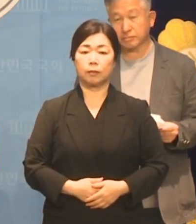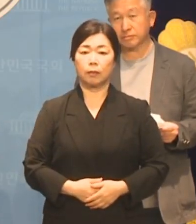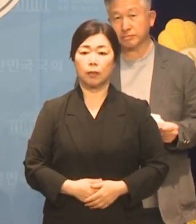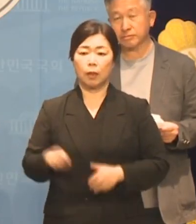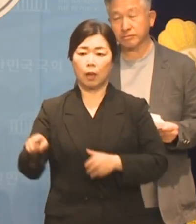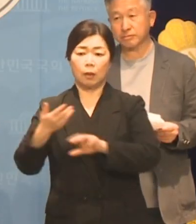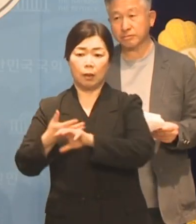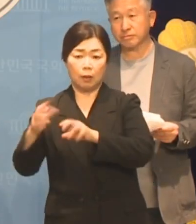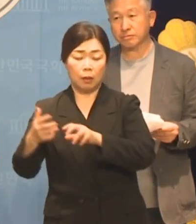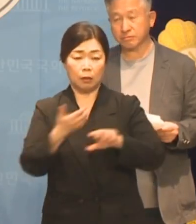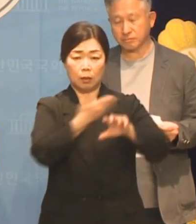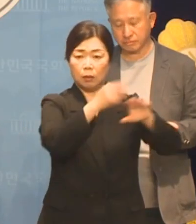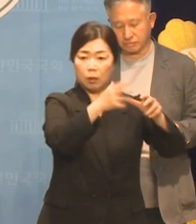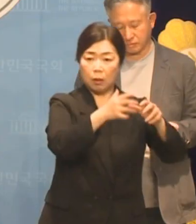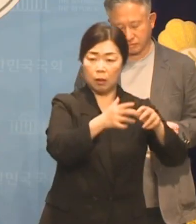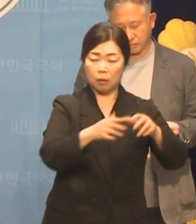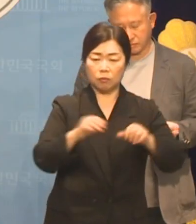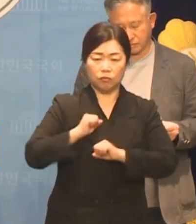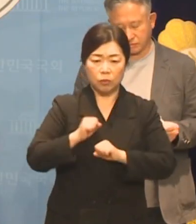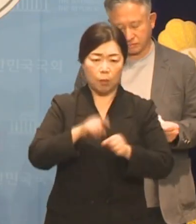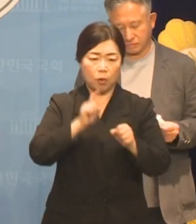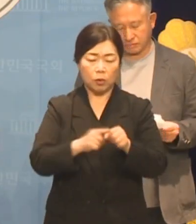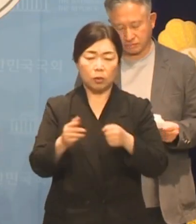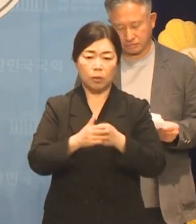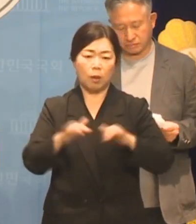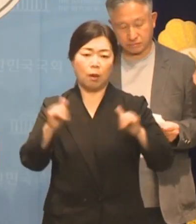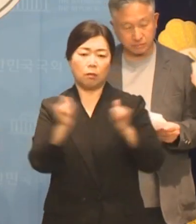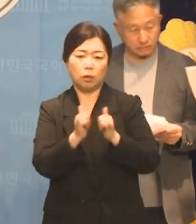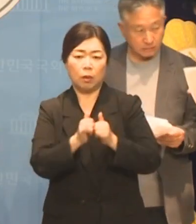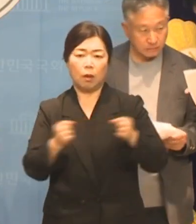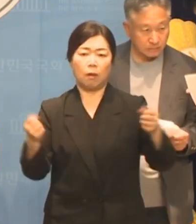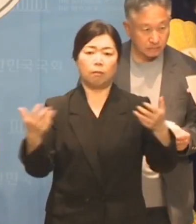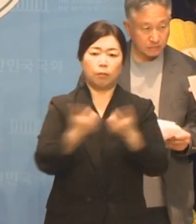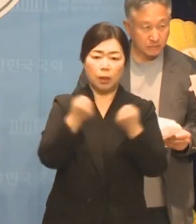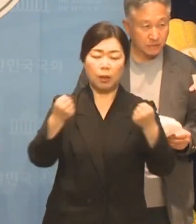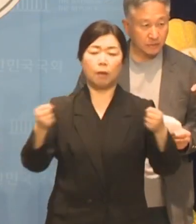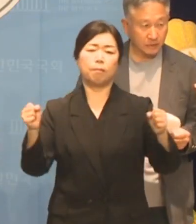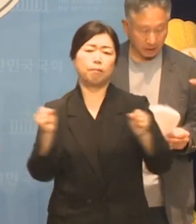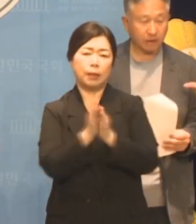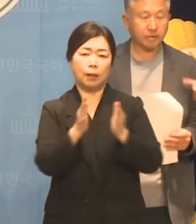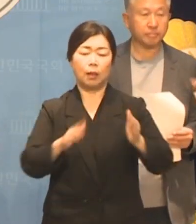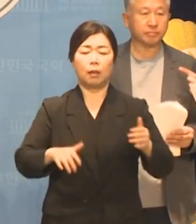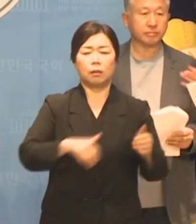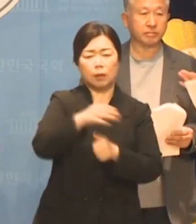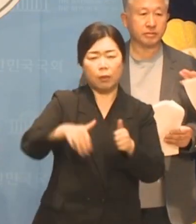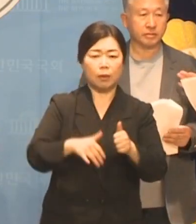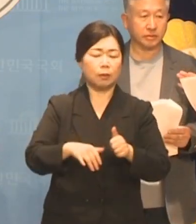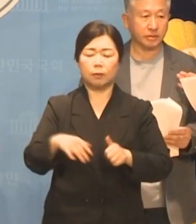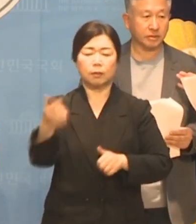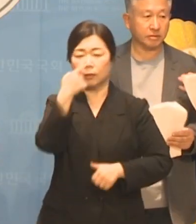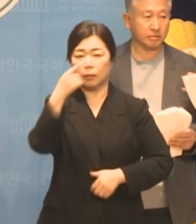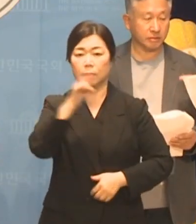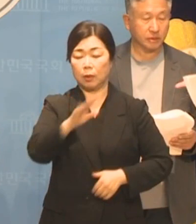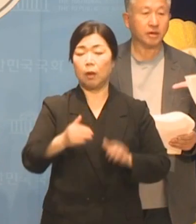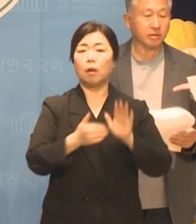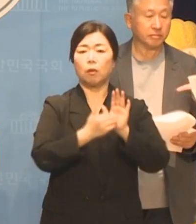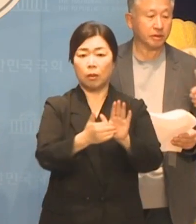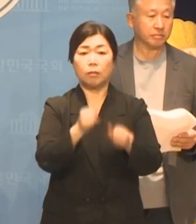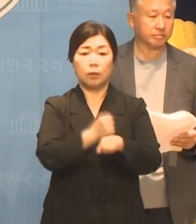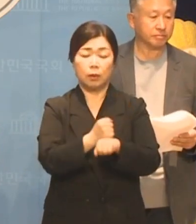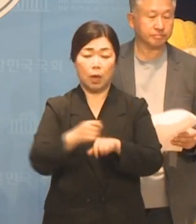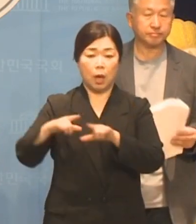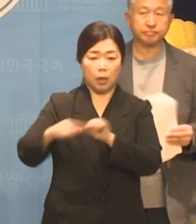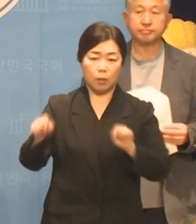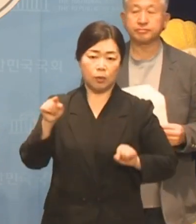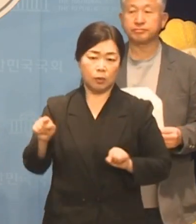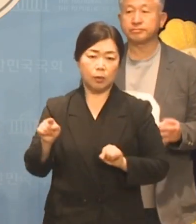의한 한반도의 또다시 분열과 대결, 전쟁 소용돌이로 휘말리는 것을 단호히 거부한다. 일본